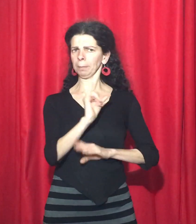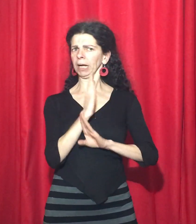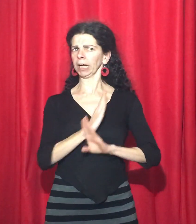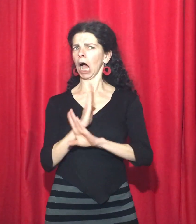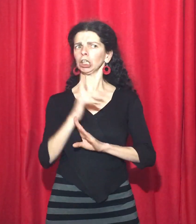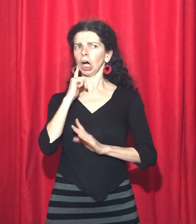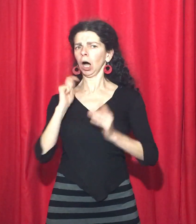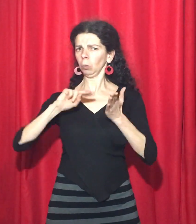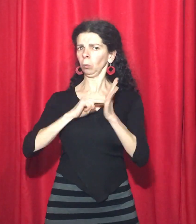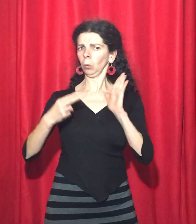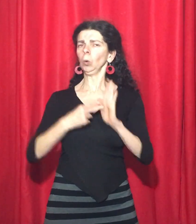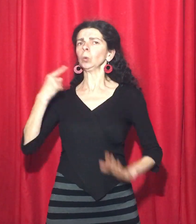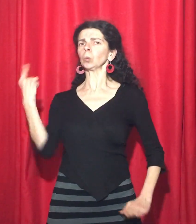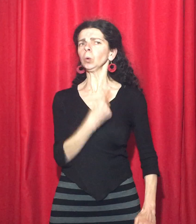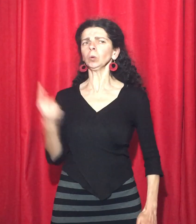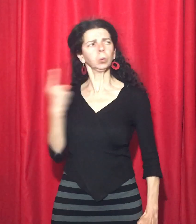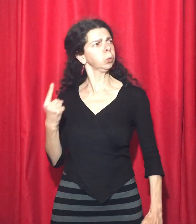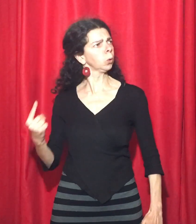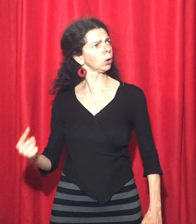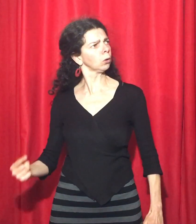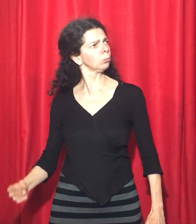de se gratter les fesses.